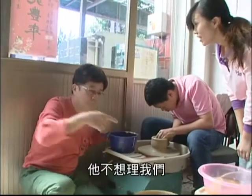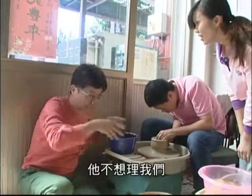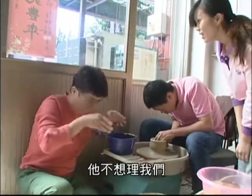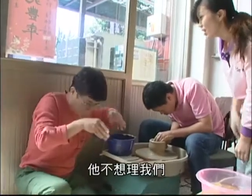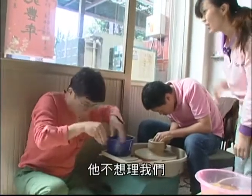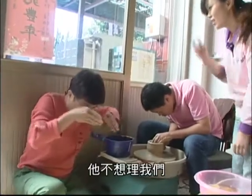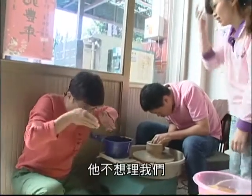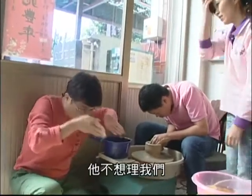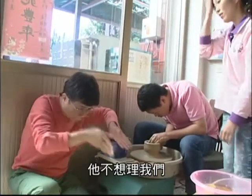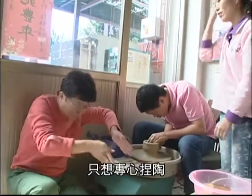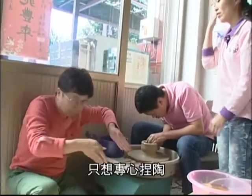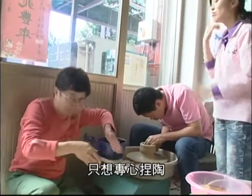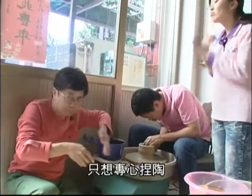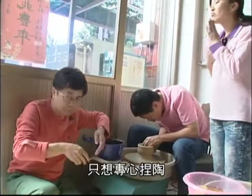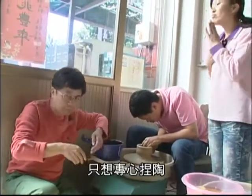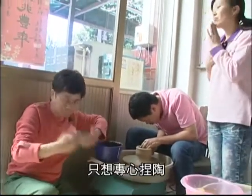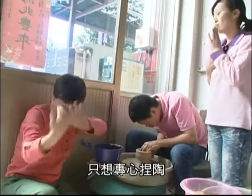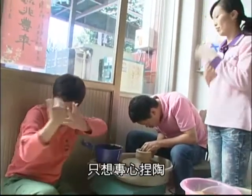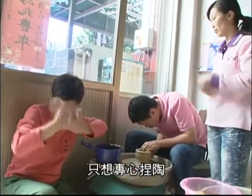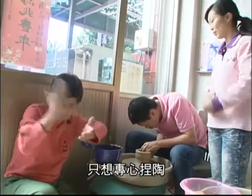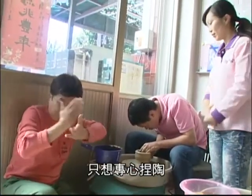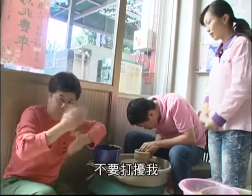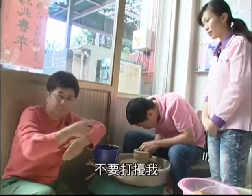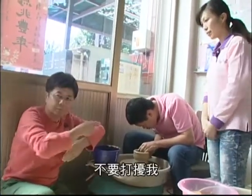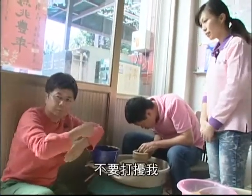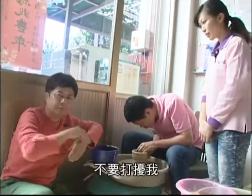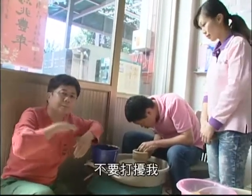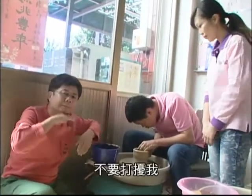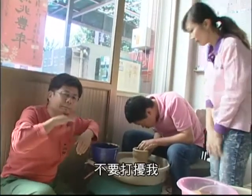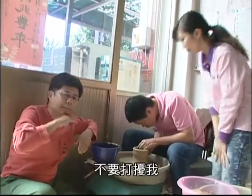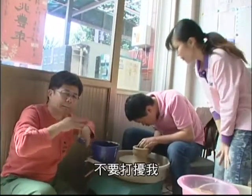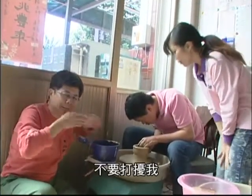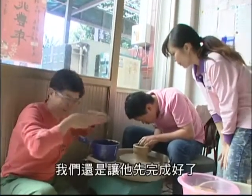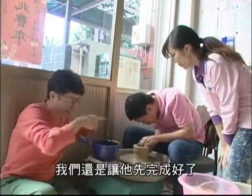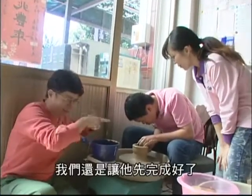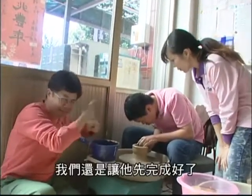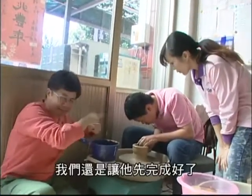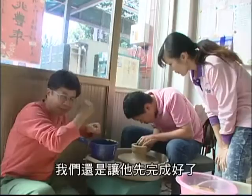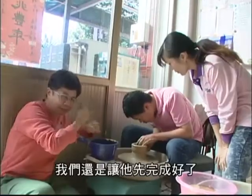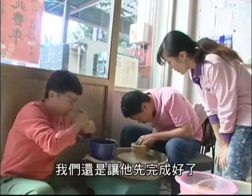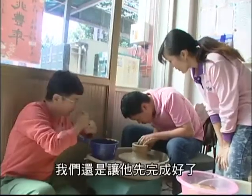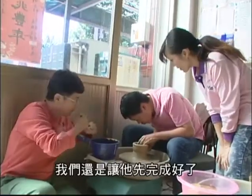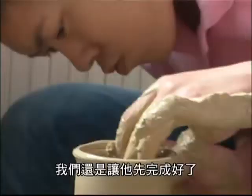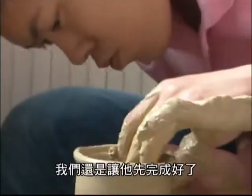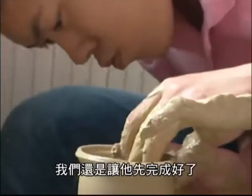们，只想专心捏桃，不要打扰我。我们还是让他先完成好